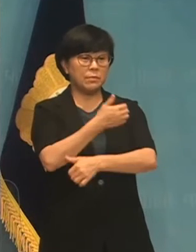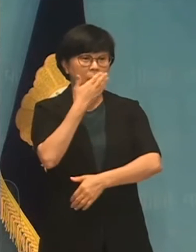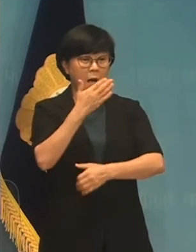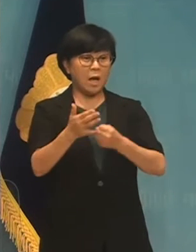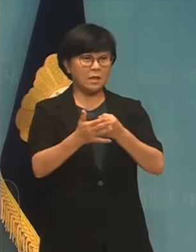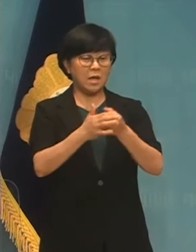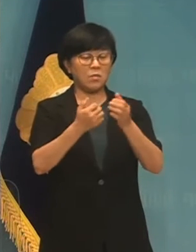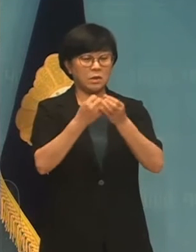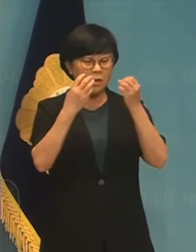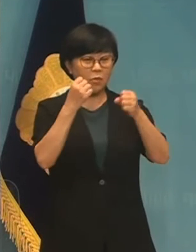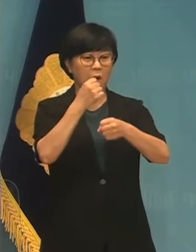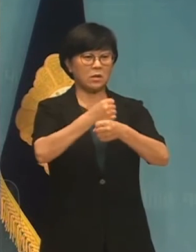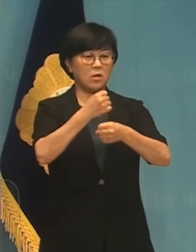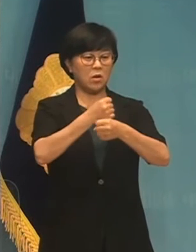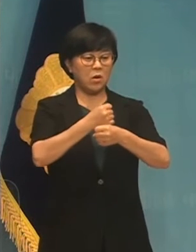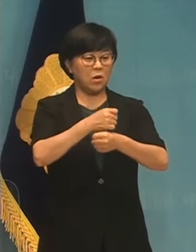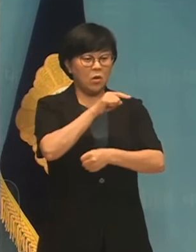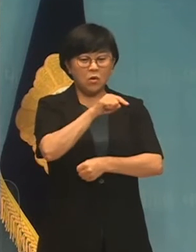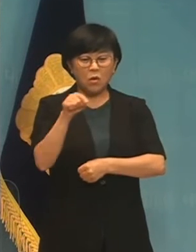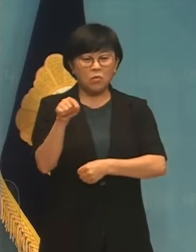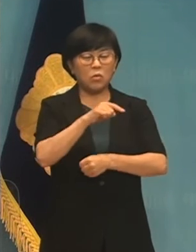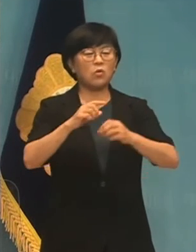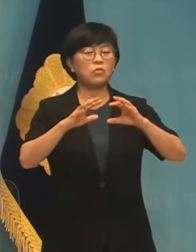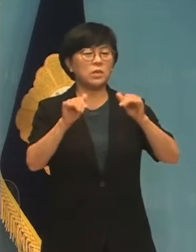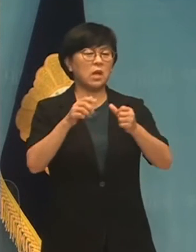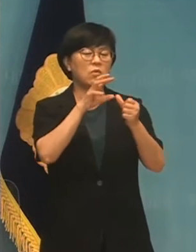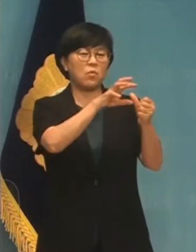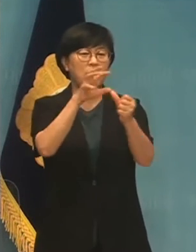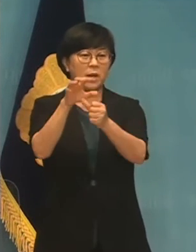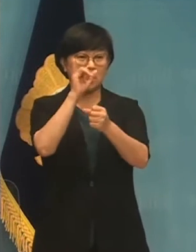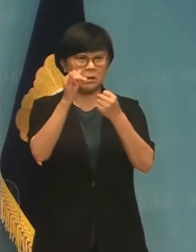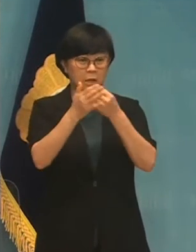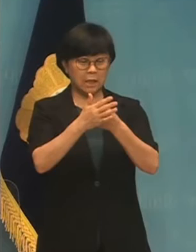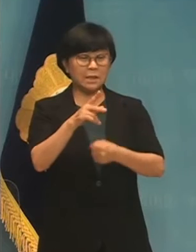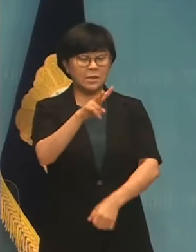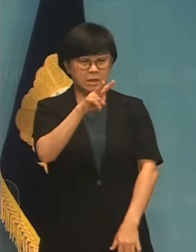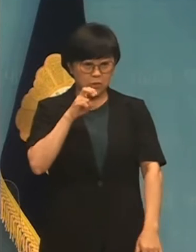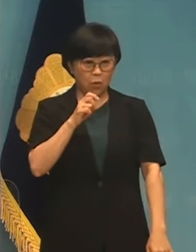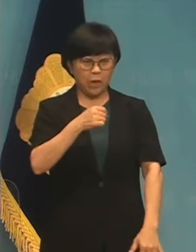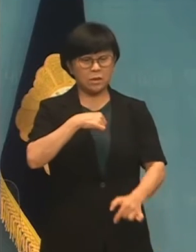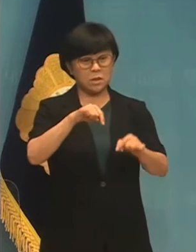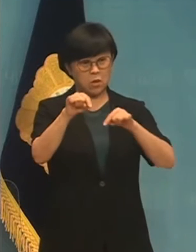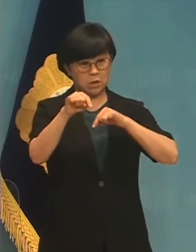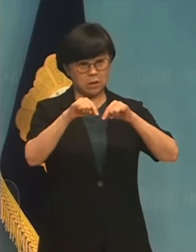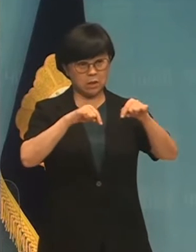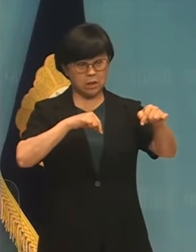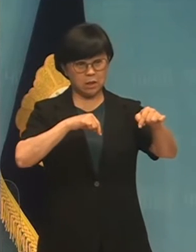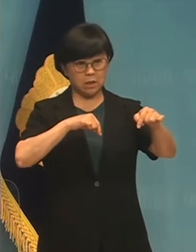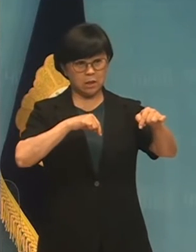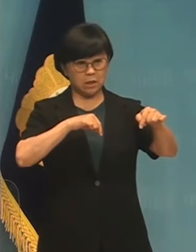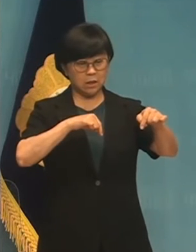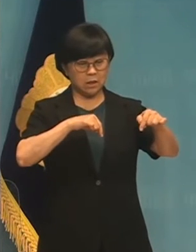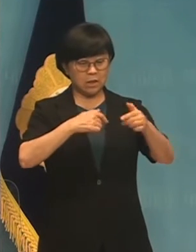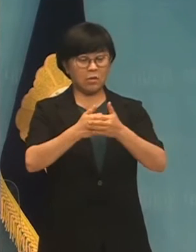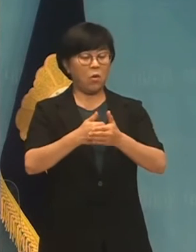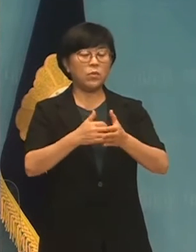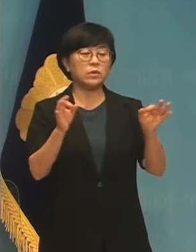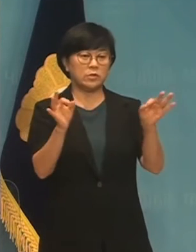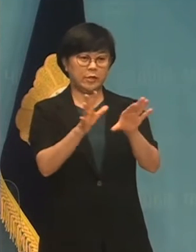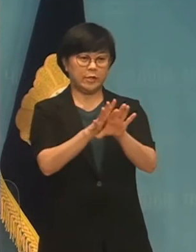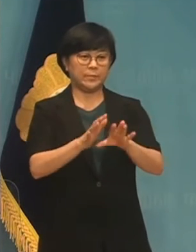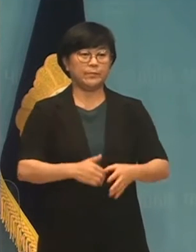정권 교체냐 오로지 진영 논리로 국민들을 겁박하는 증오의 정치. 이것들은 무대에서 퇴장해야